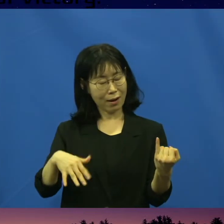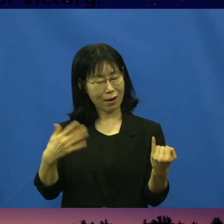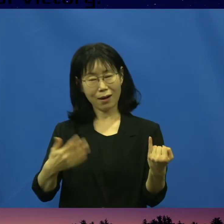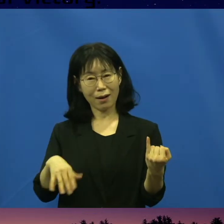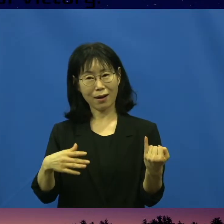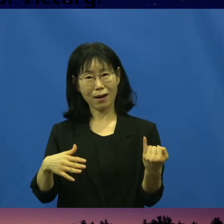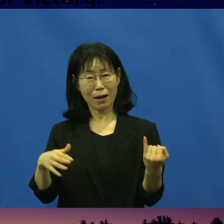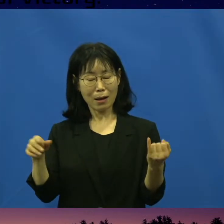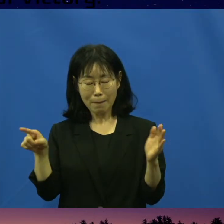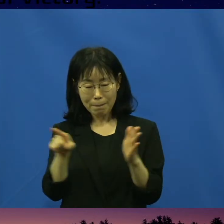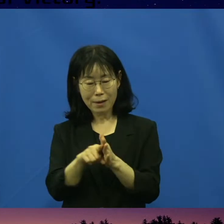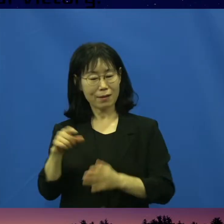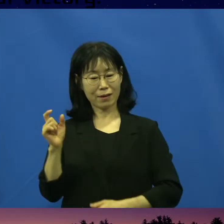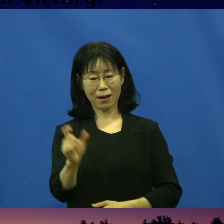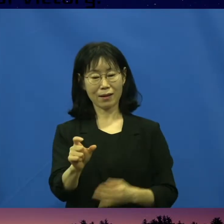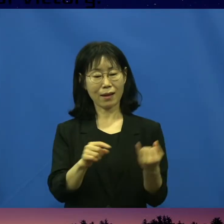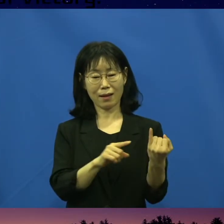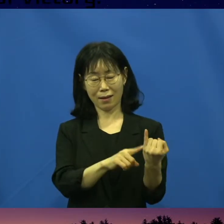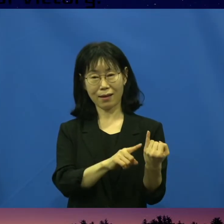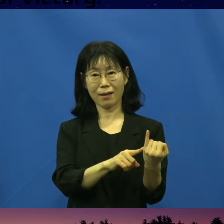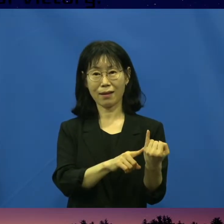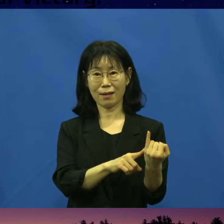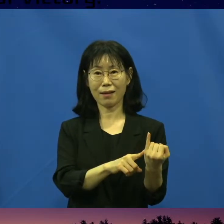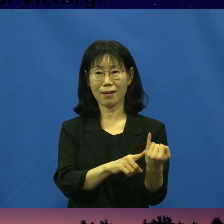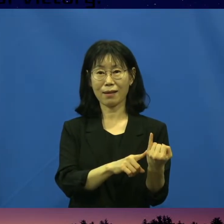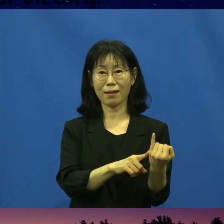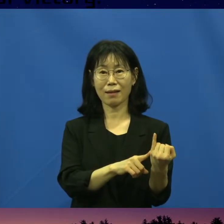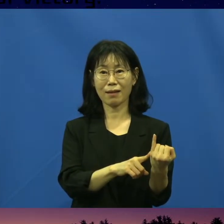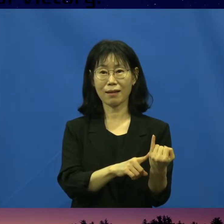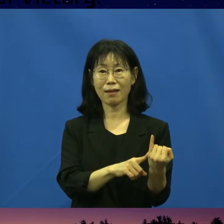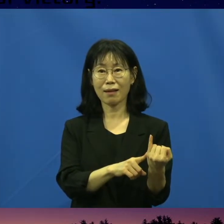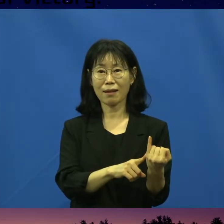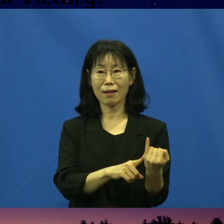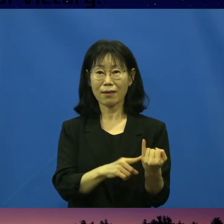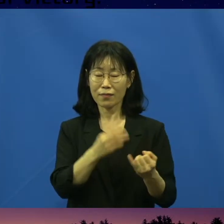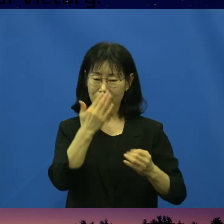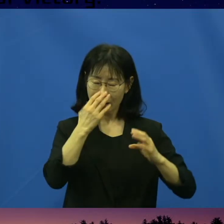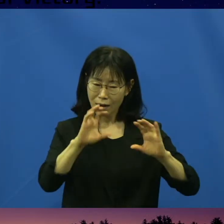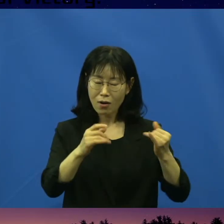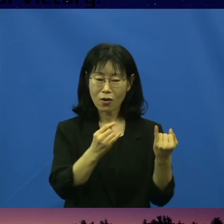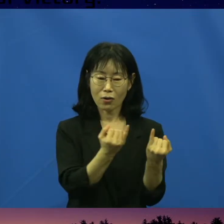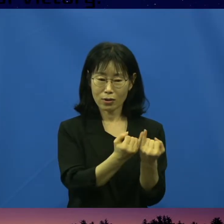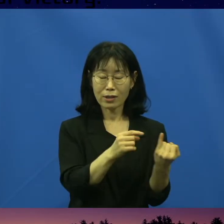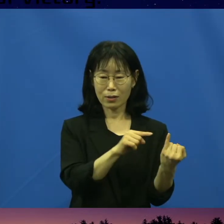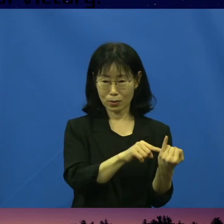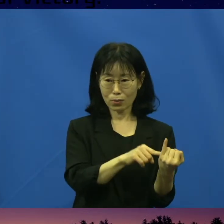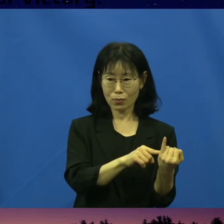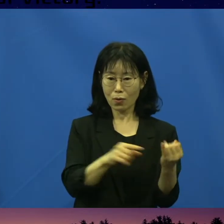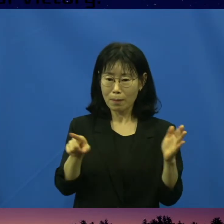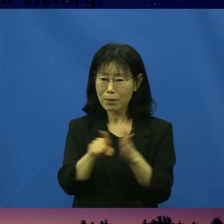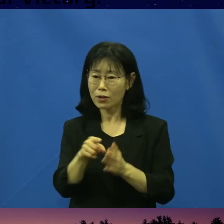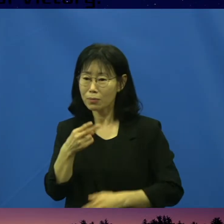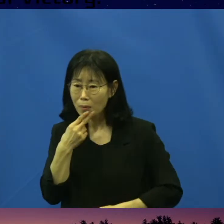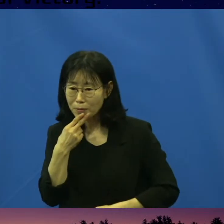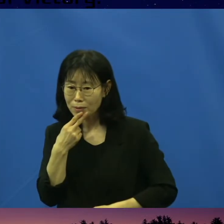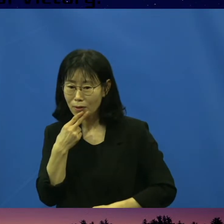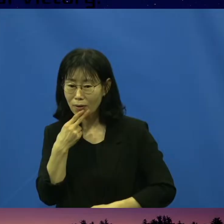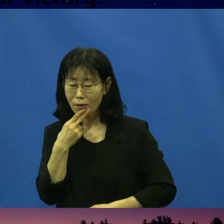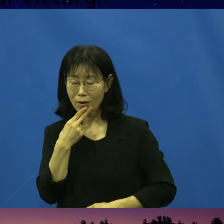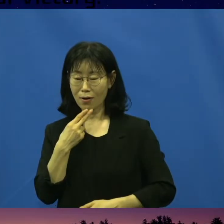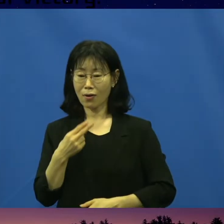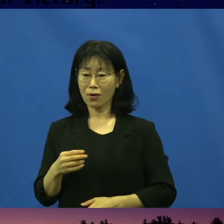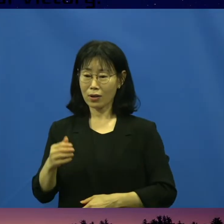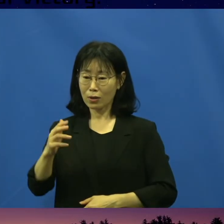거예요. 이거 잘못 말하면 망하는 거잖아요. 여러분, 어디서 거짓말 해가지고 뭐 나중에는 혼날 거죠. 이거 뭐 큰일